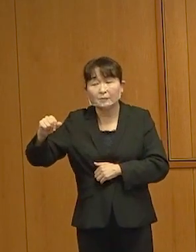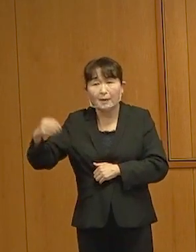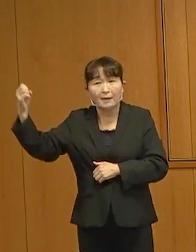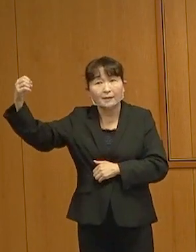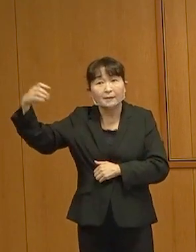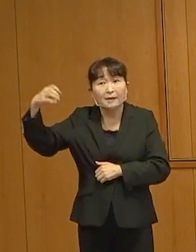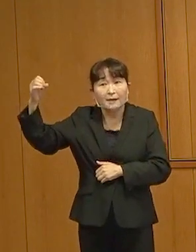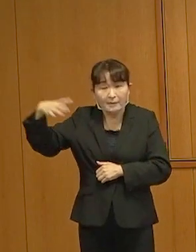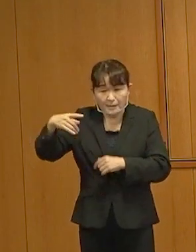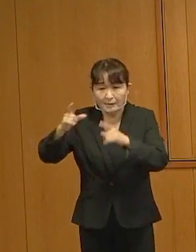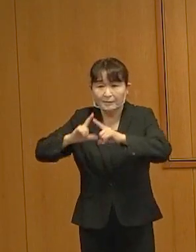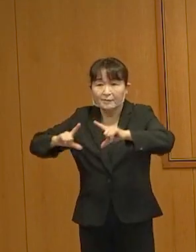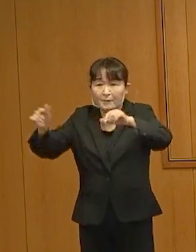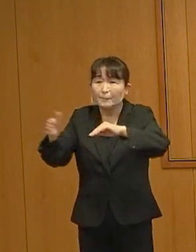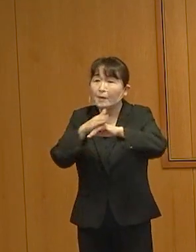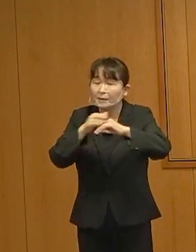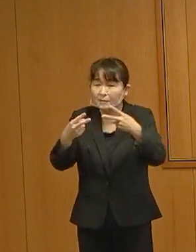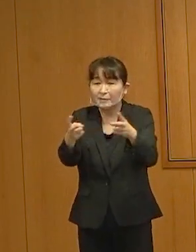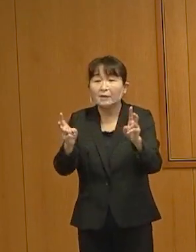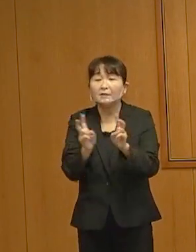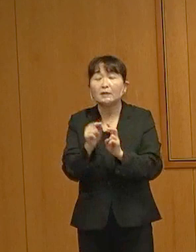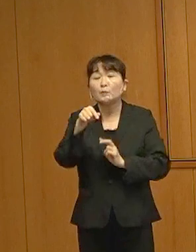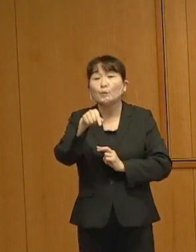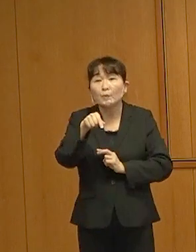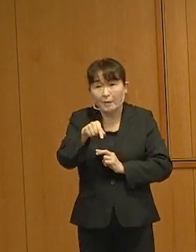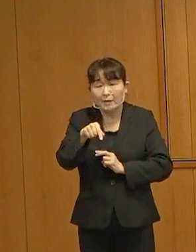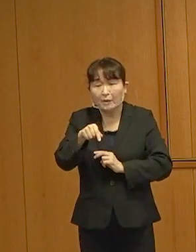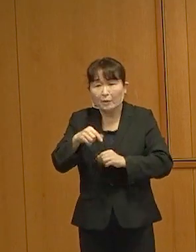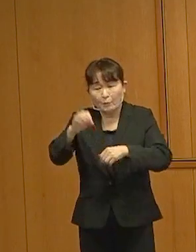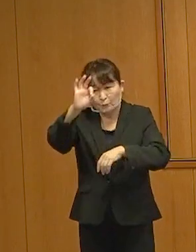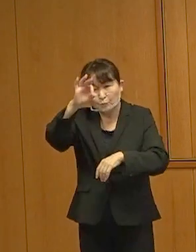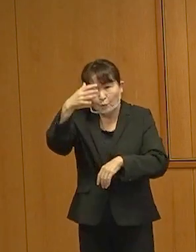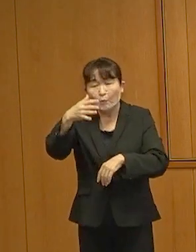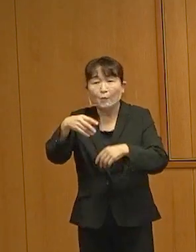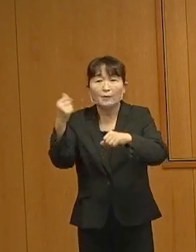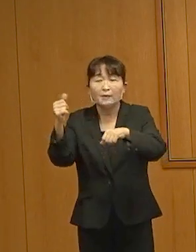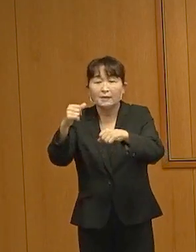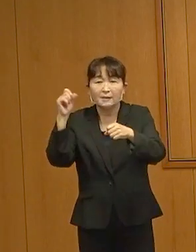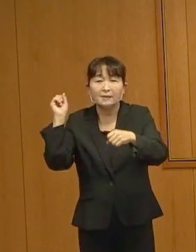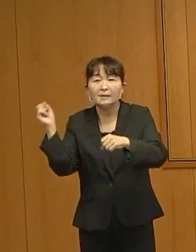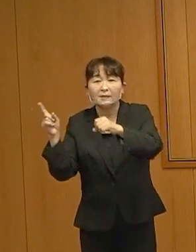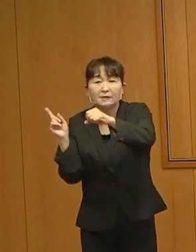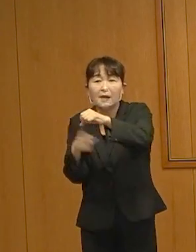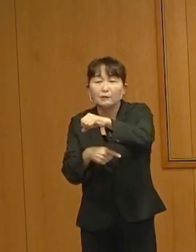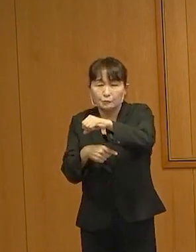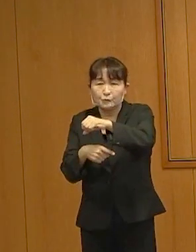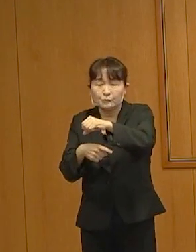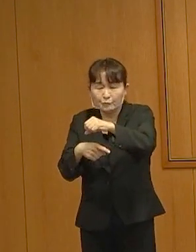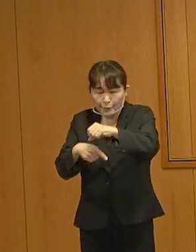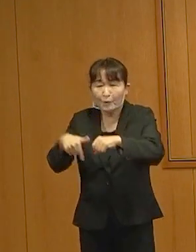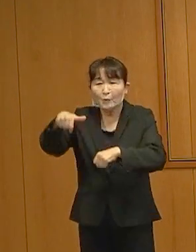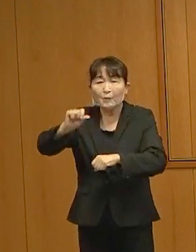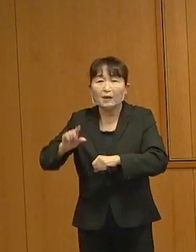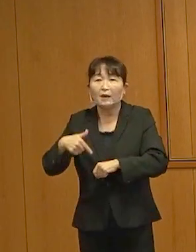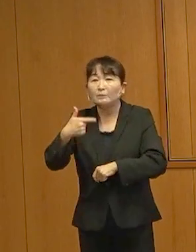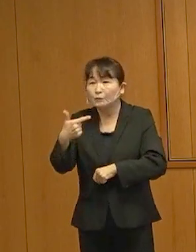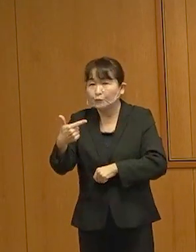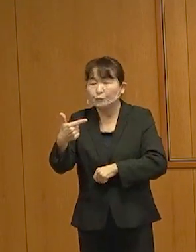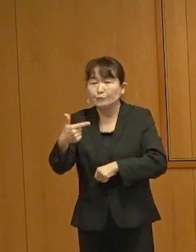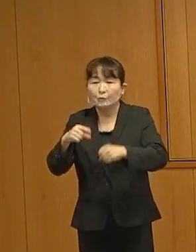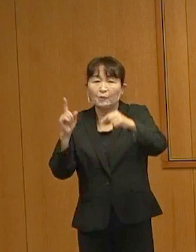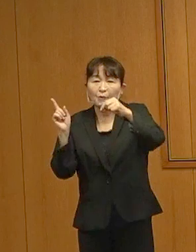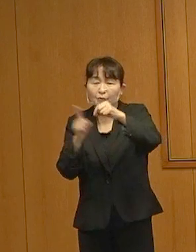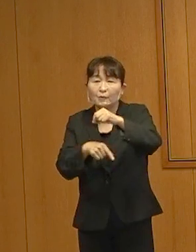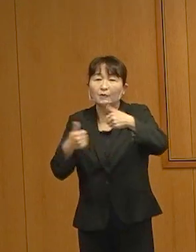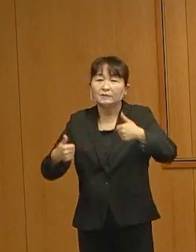向サンマリンスタジアム宮崎におきまして、プロ野球ファーム日本選手権が開催をされます。本市での開